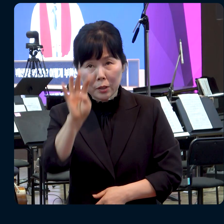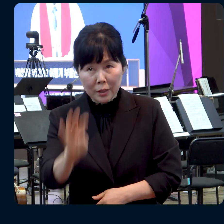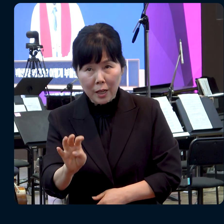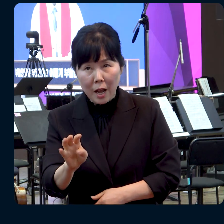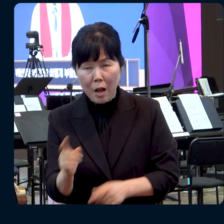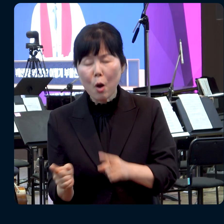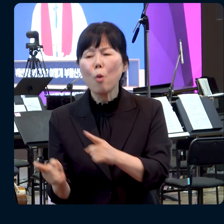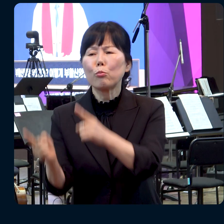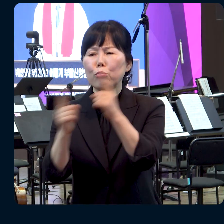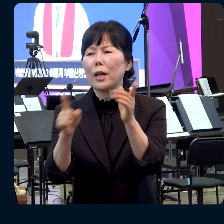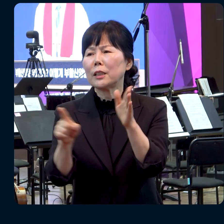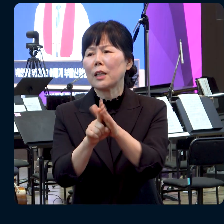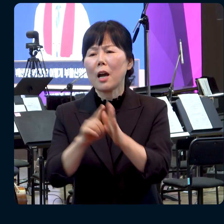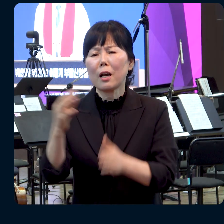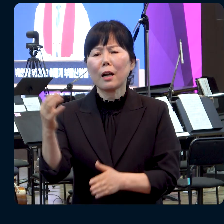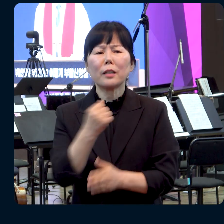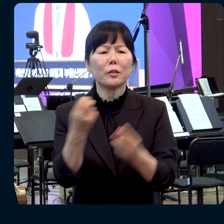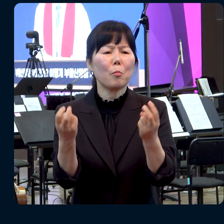가질 것인지.